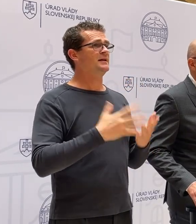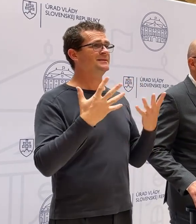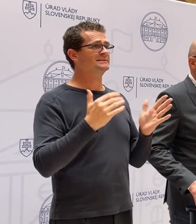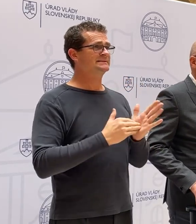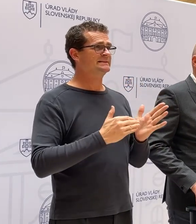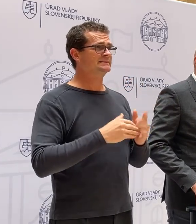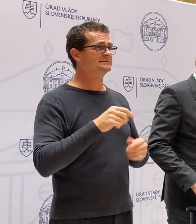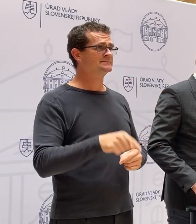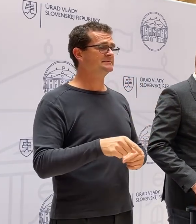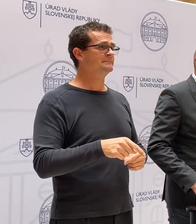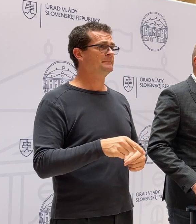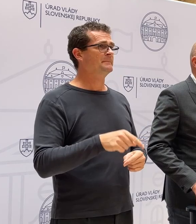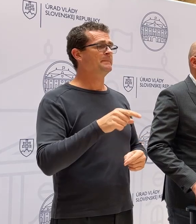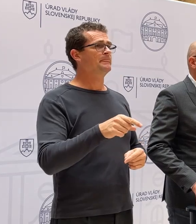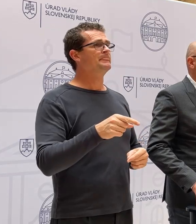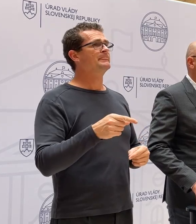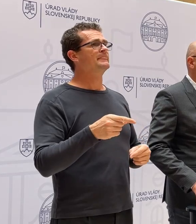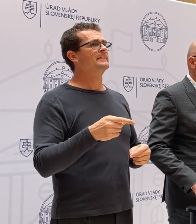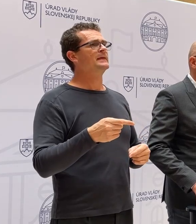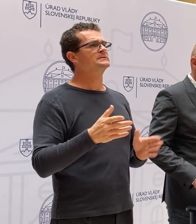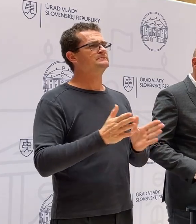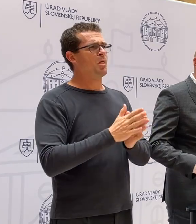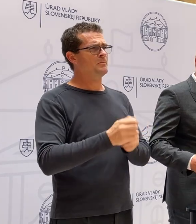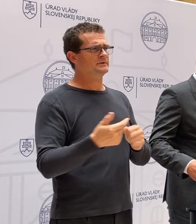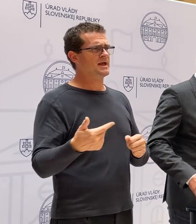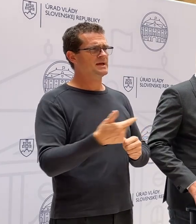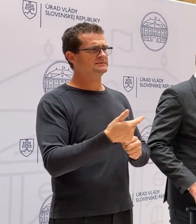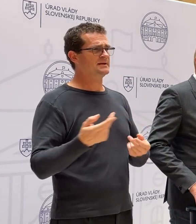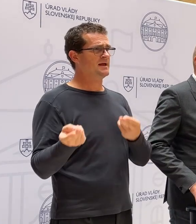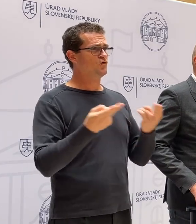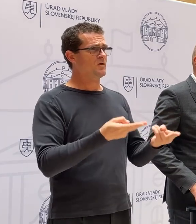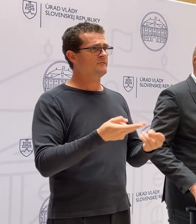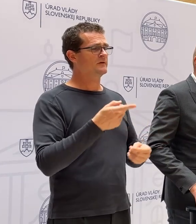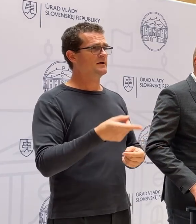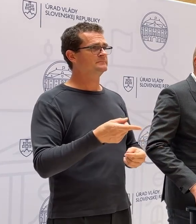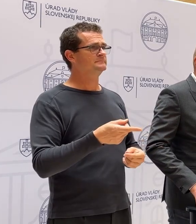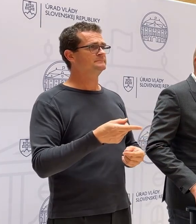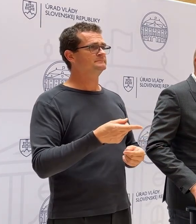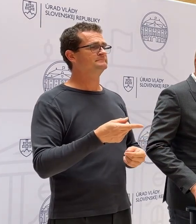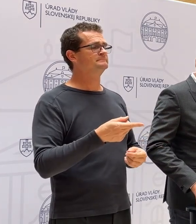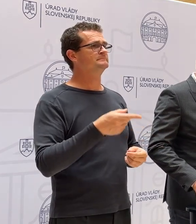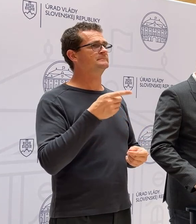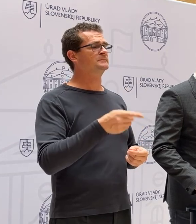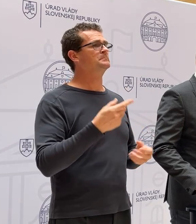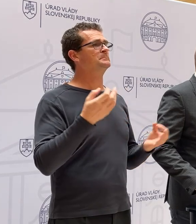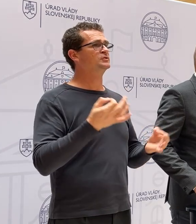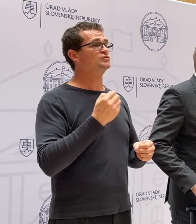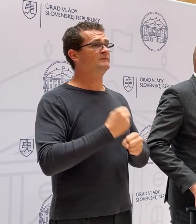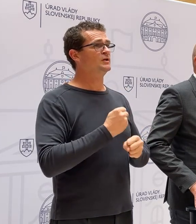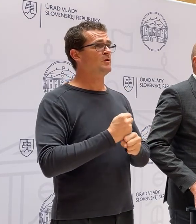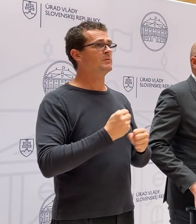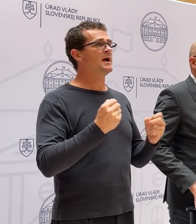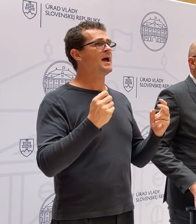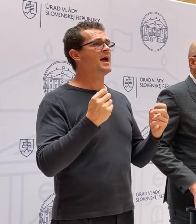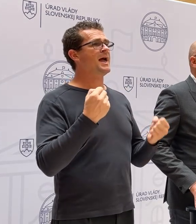10 000 subdodávateľských pracovných miest, teda pracovných miest u subdodávateľov. A je to preto, lebo výroba